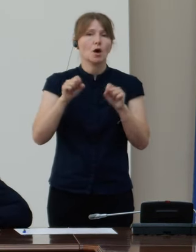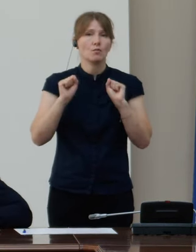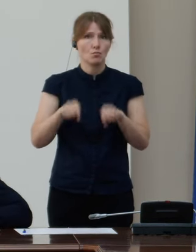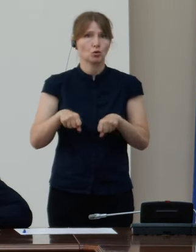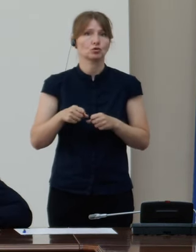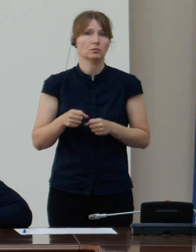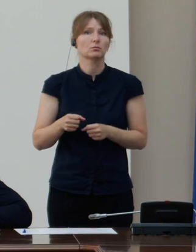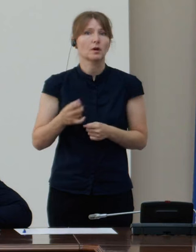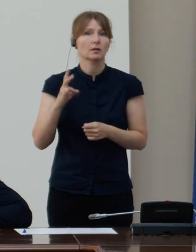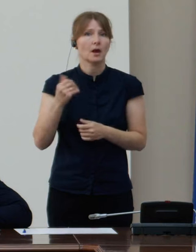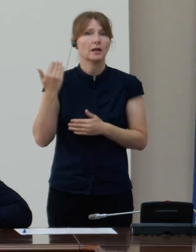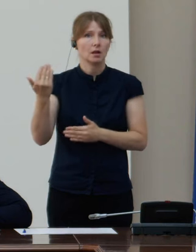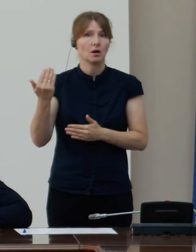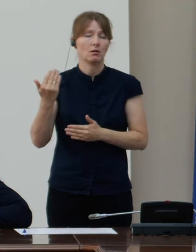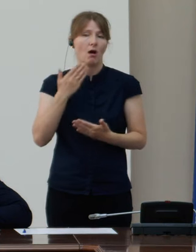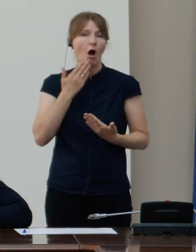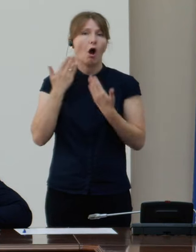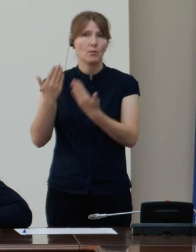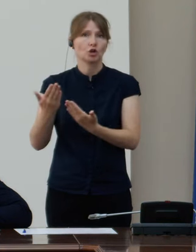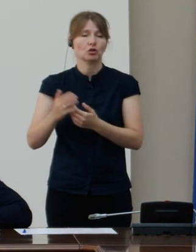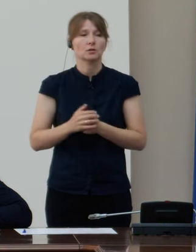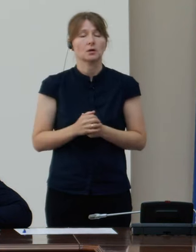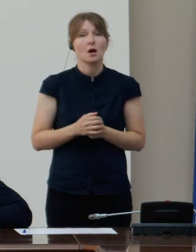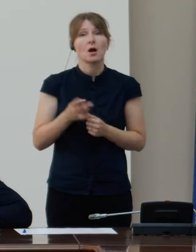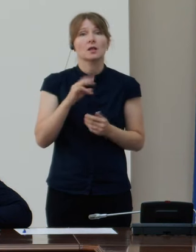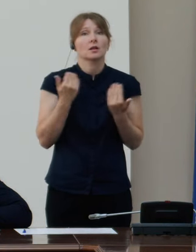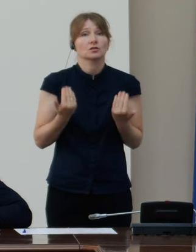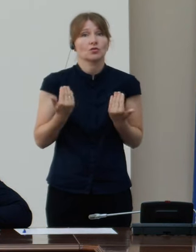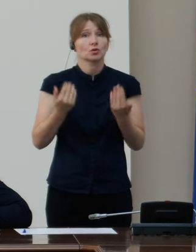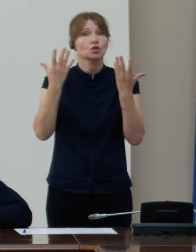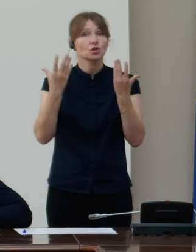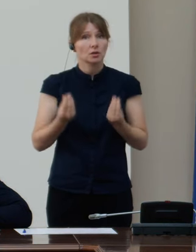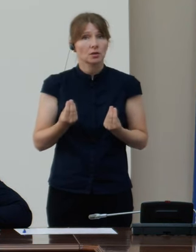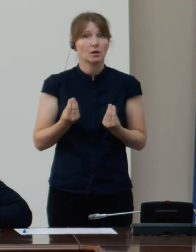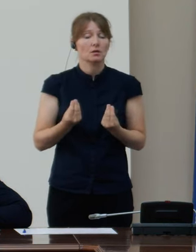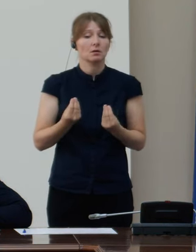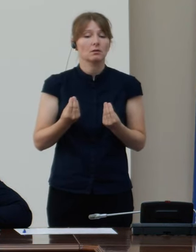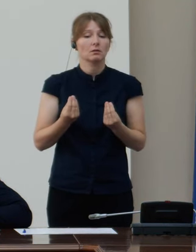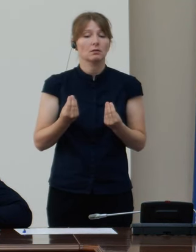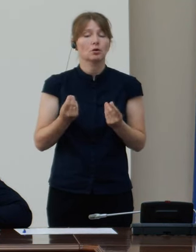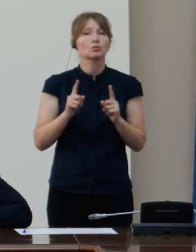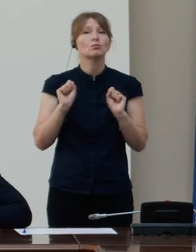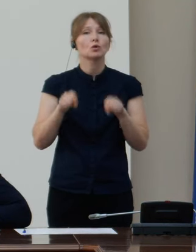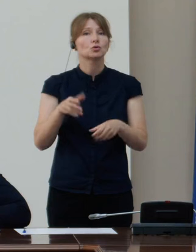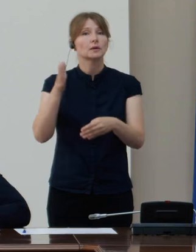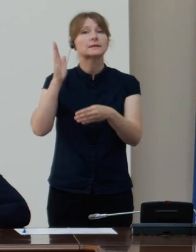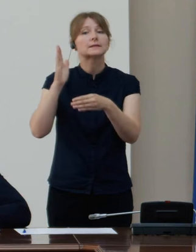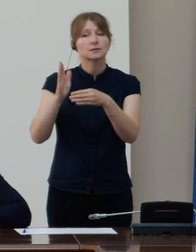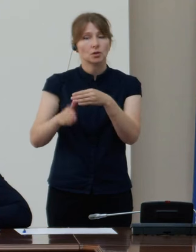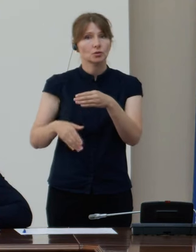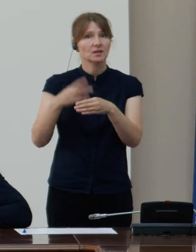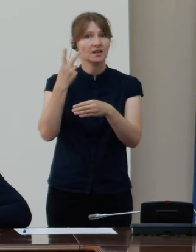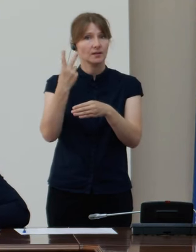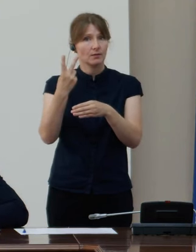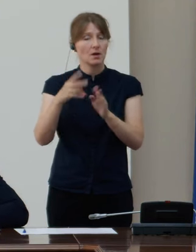Acum, noi am reușit până la ziua de astăzi să finalizăm două